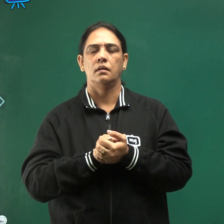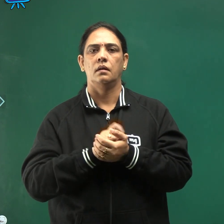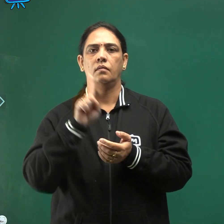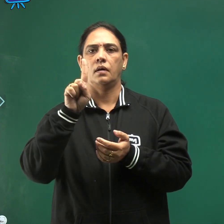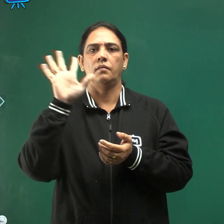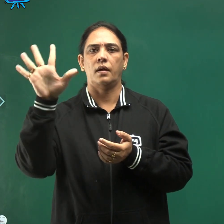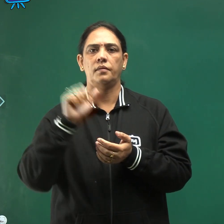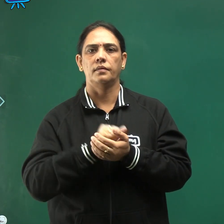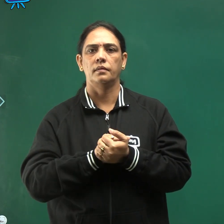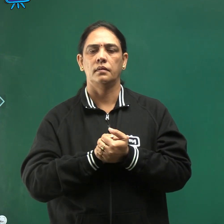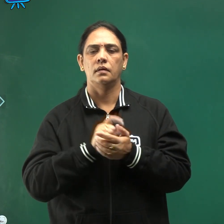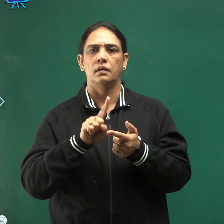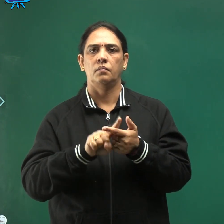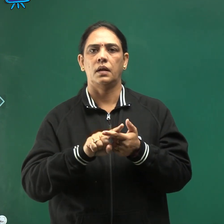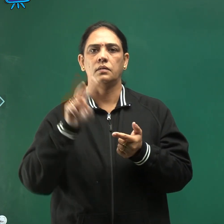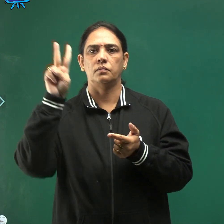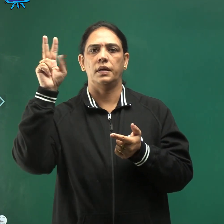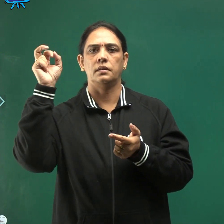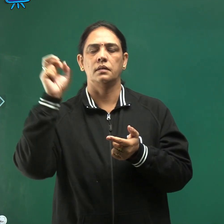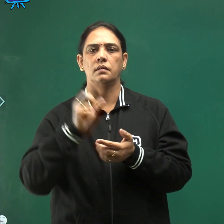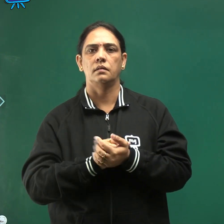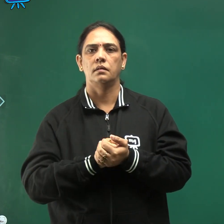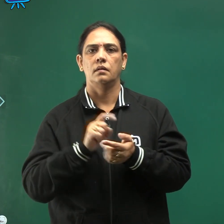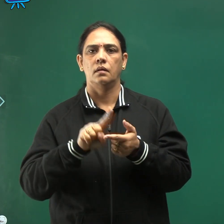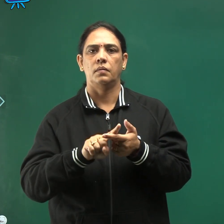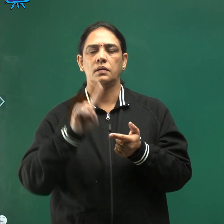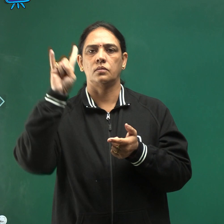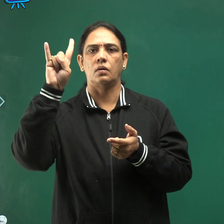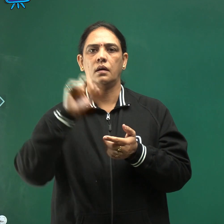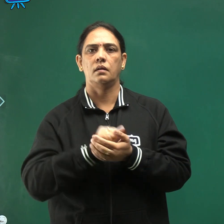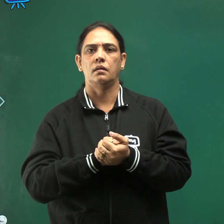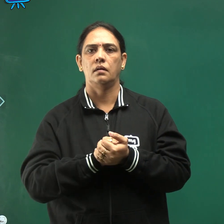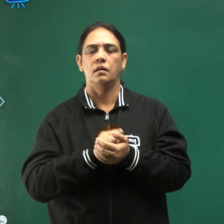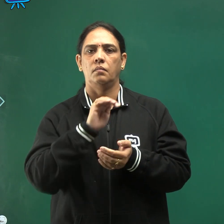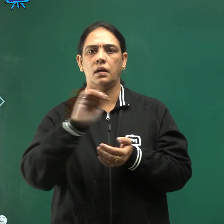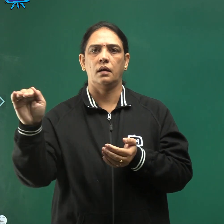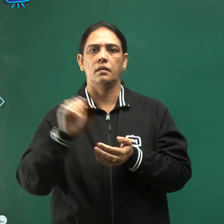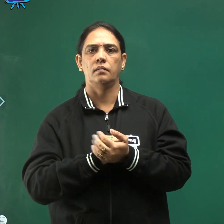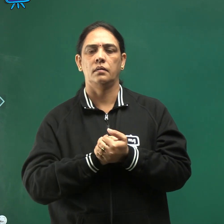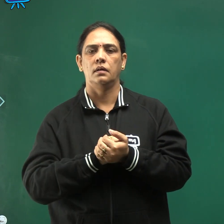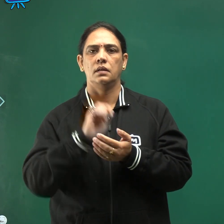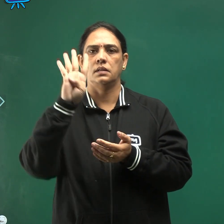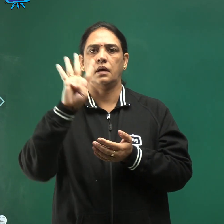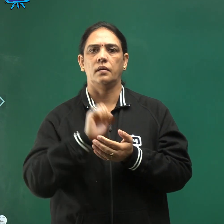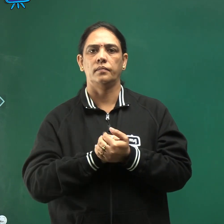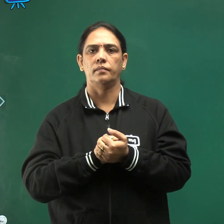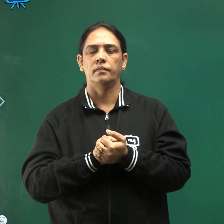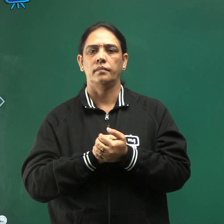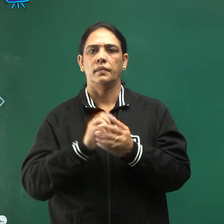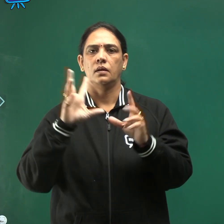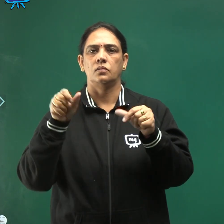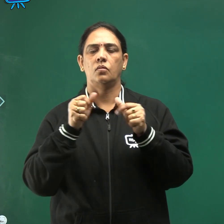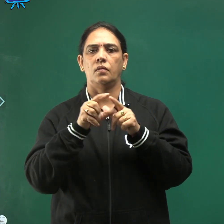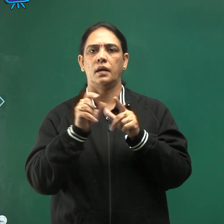15 प्लस 20 प्लस 16 बटा 4। हल